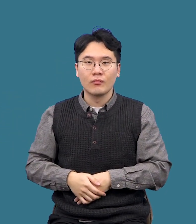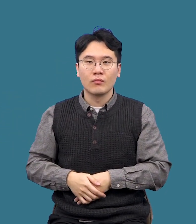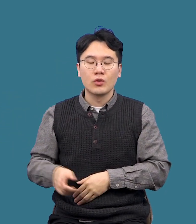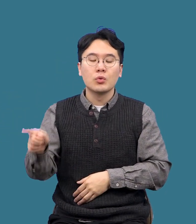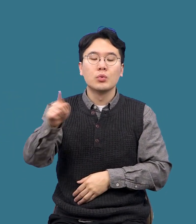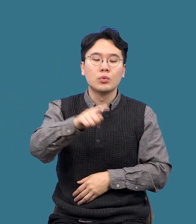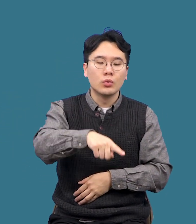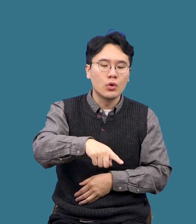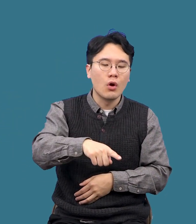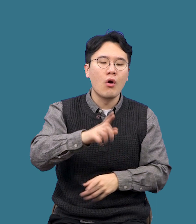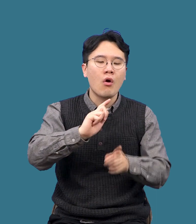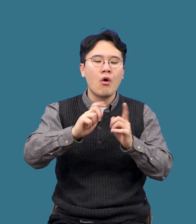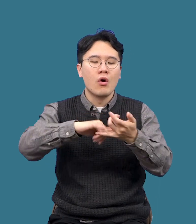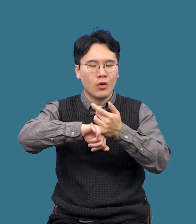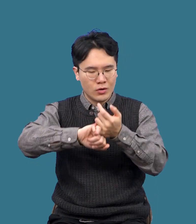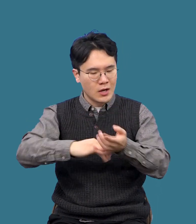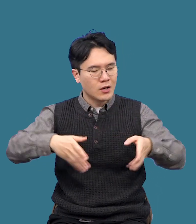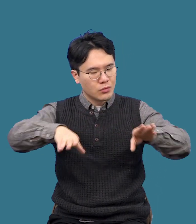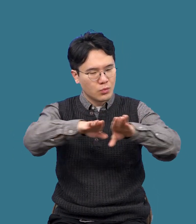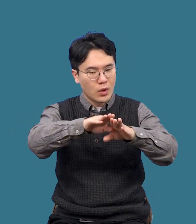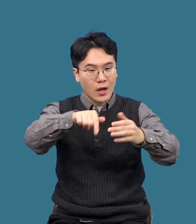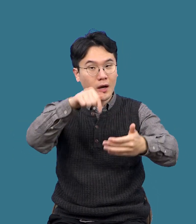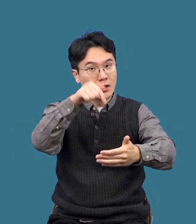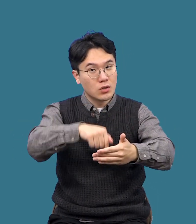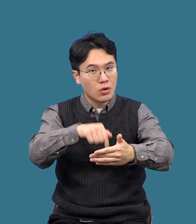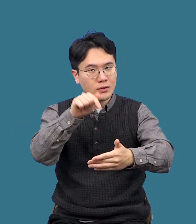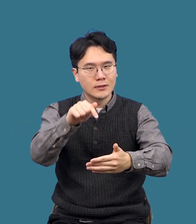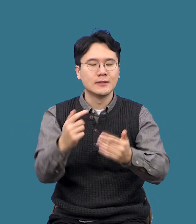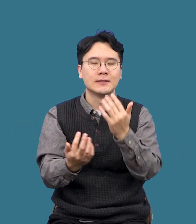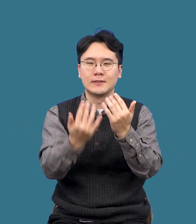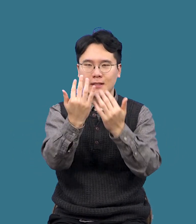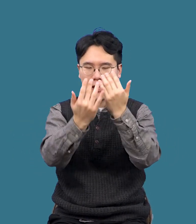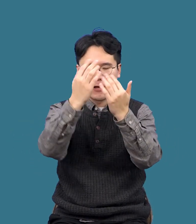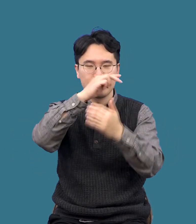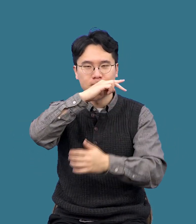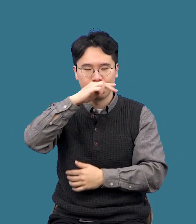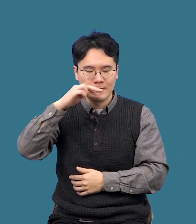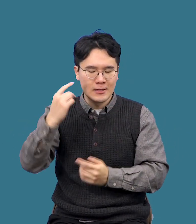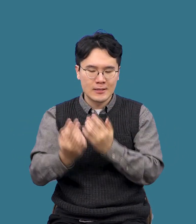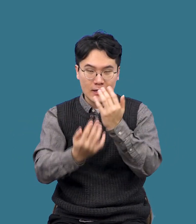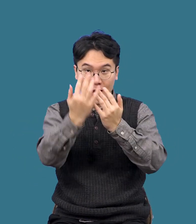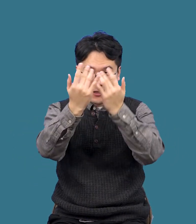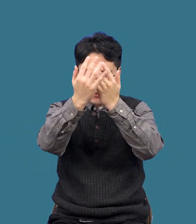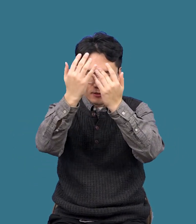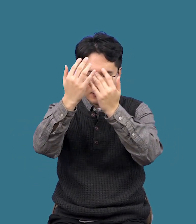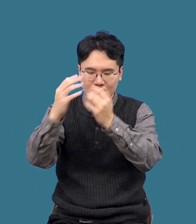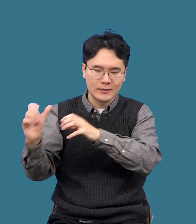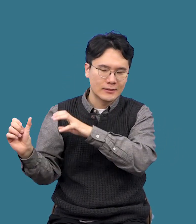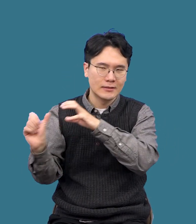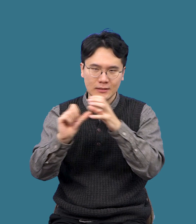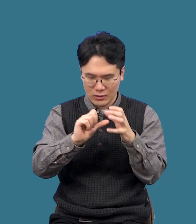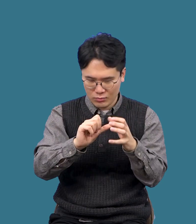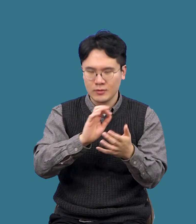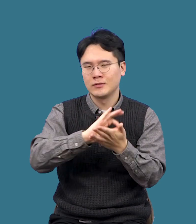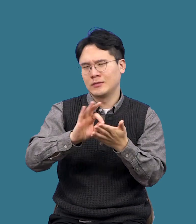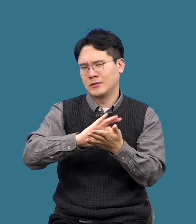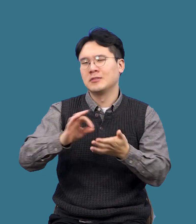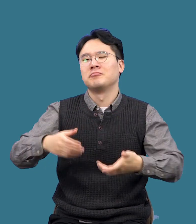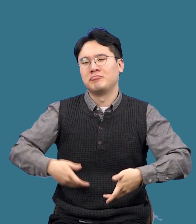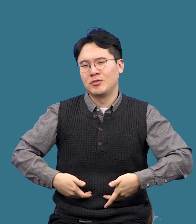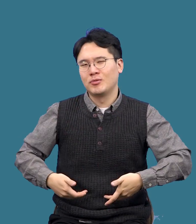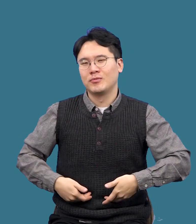이 불을 피운 이 연기, 향을 사용해서 하나님께 예배하고 기도해야만 했었던